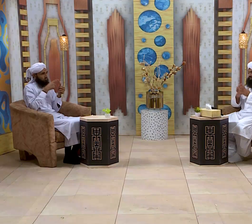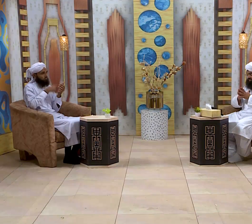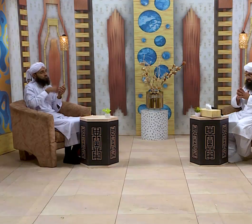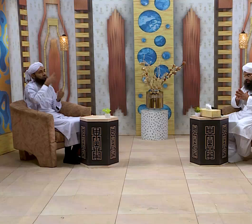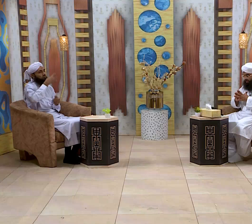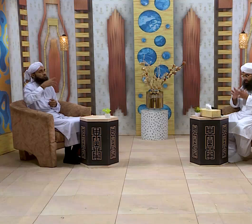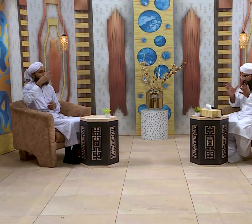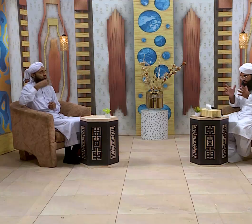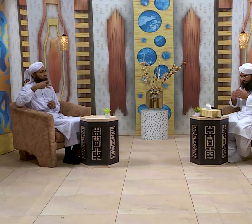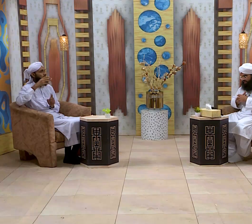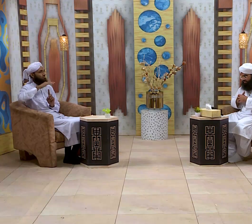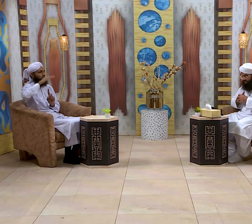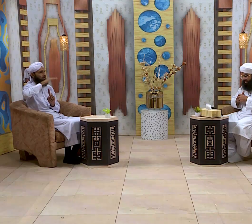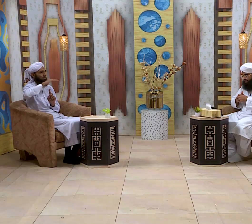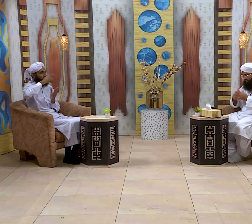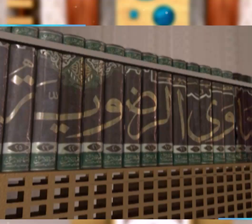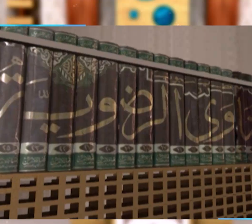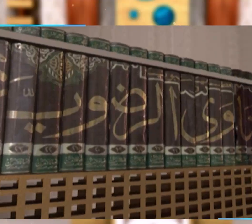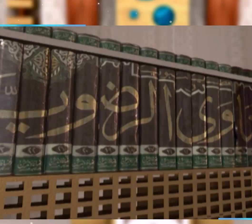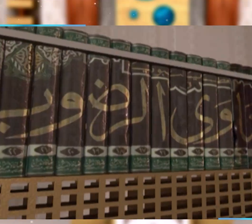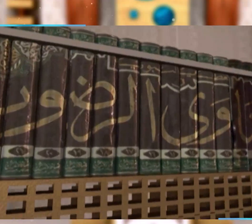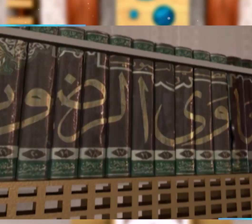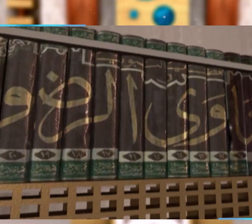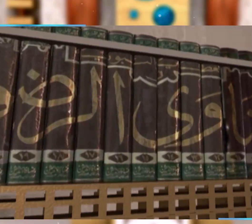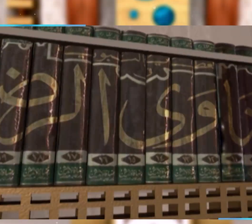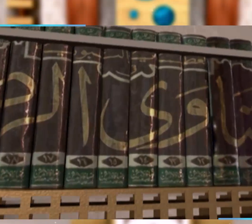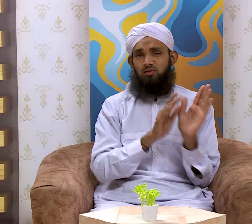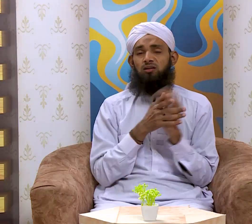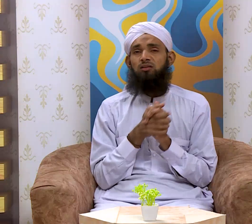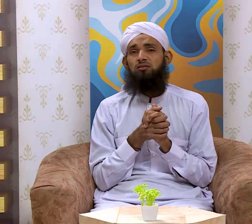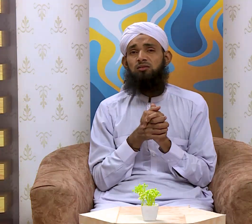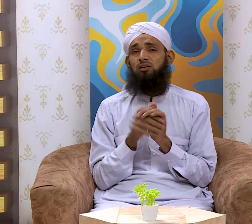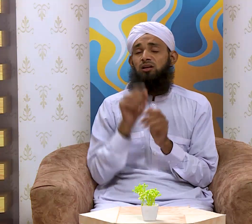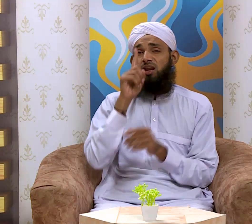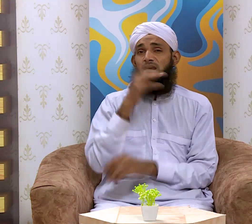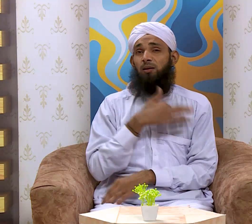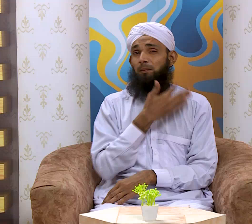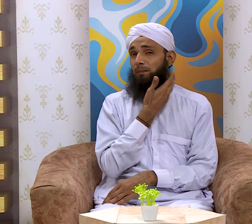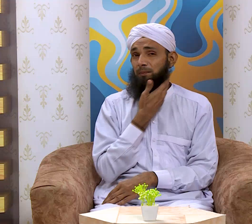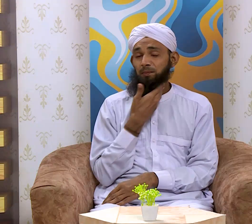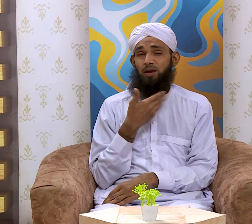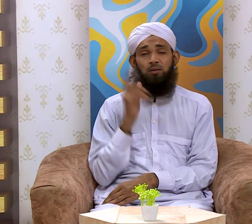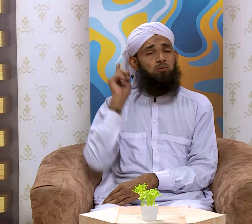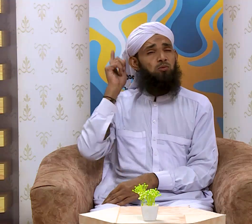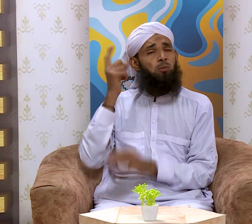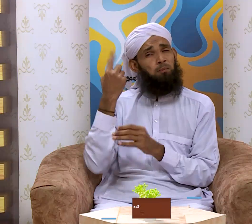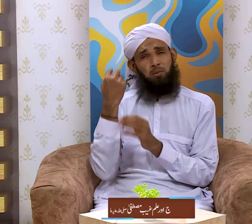رضا خان رحمۃ اللہ تعالی علیہ فتاوی رضویہ میں فرماتے ہیں، اللہ پاک نے روز ازل سے روز آخر